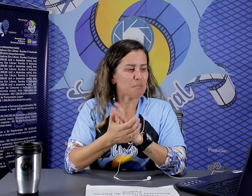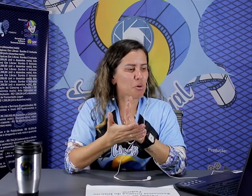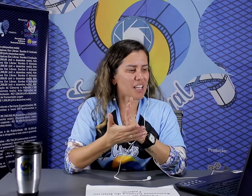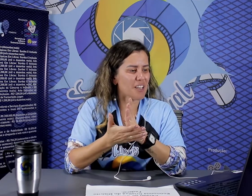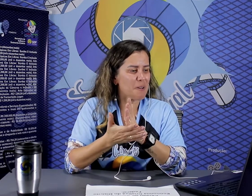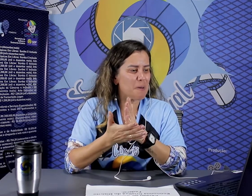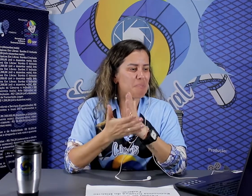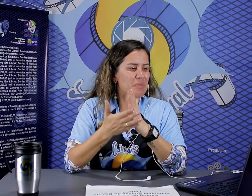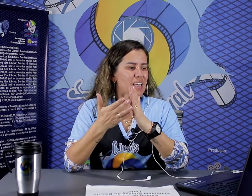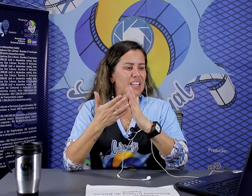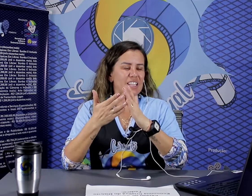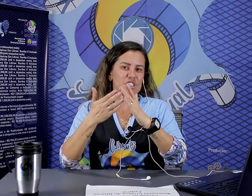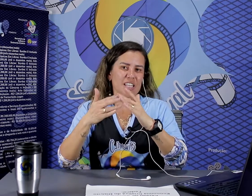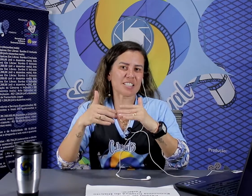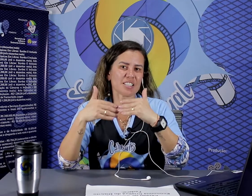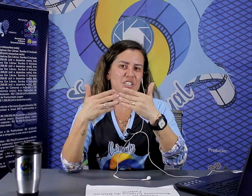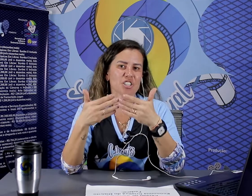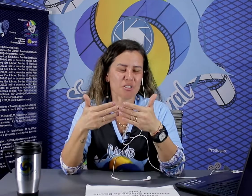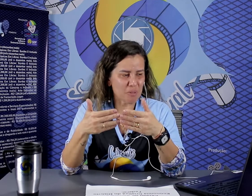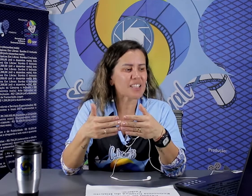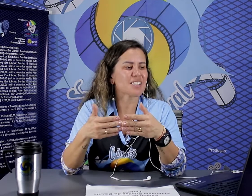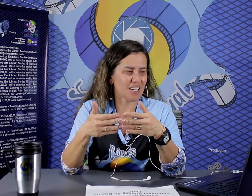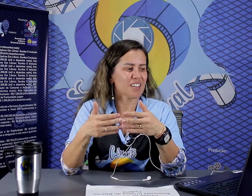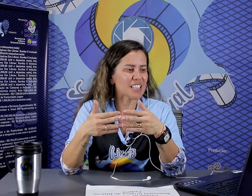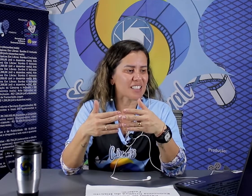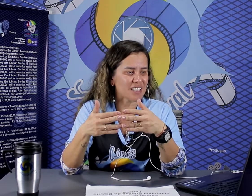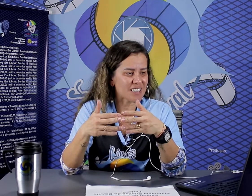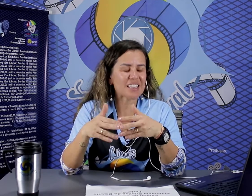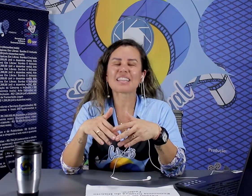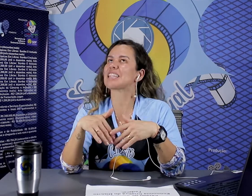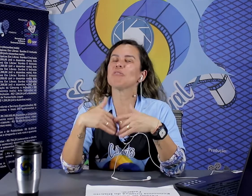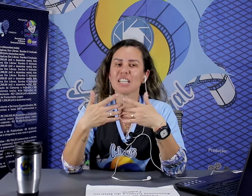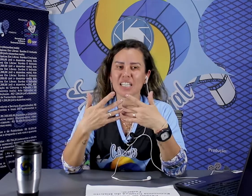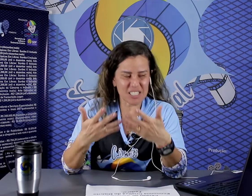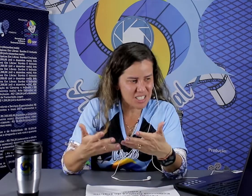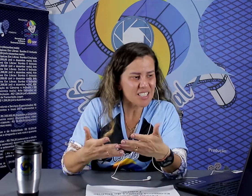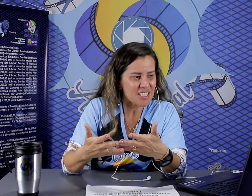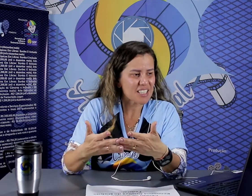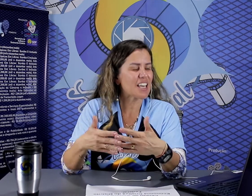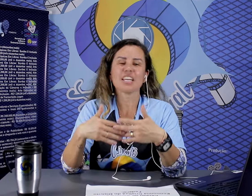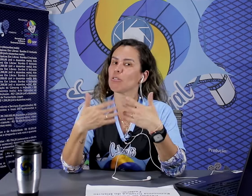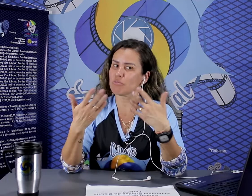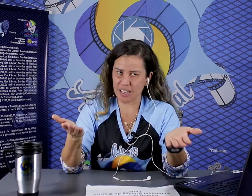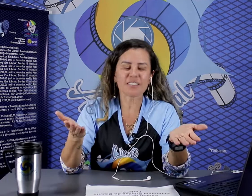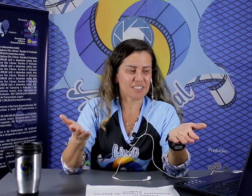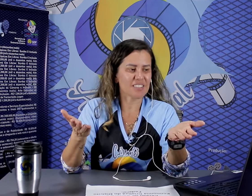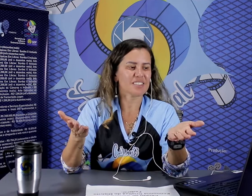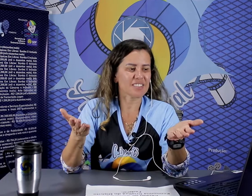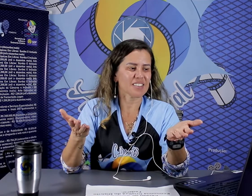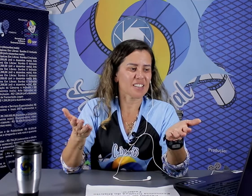Por quê? Está se exigindo uma atenção ali tão grande que ele não tem, porque